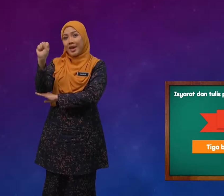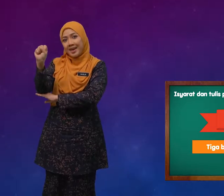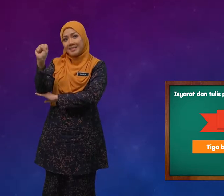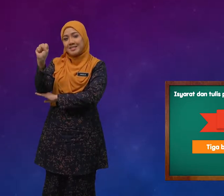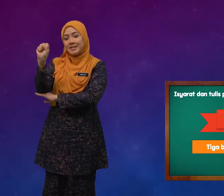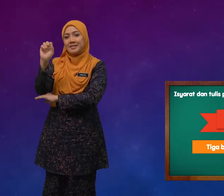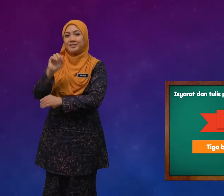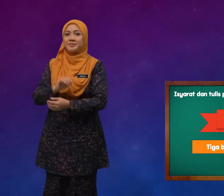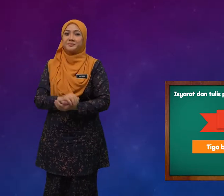PERATUS.